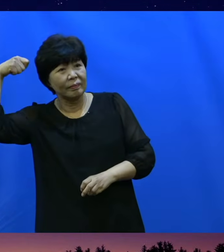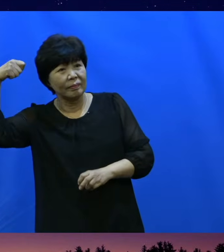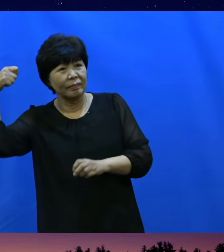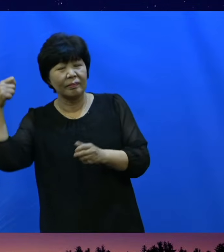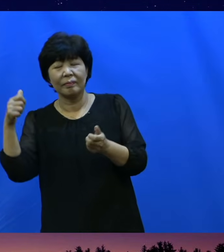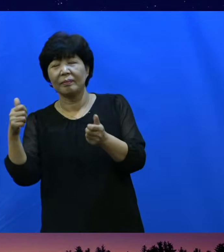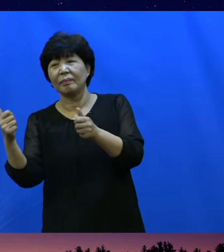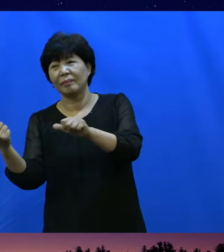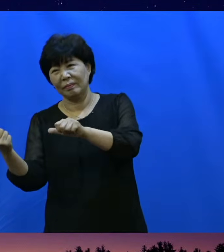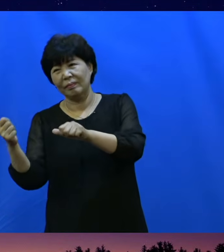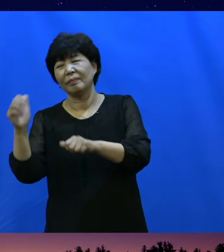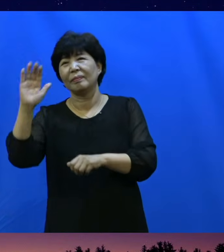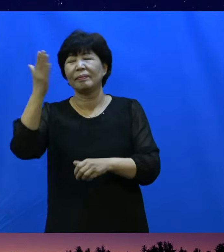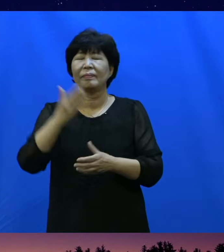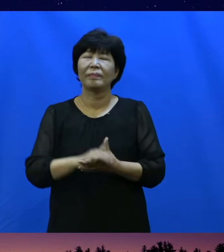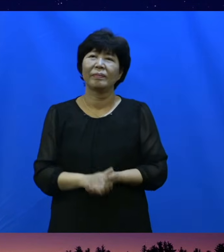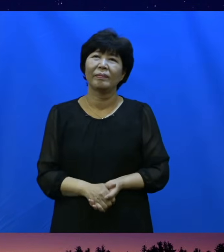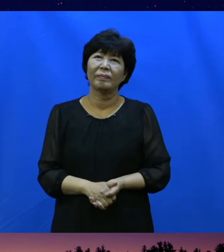끝이 납니다.